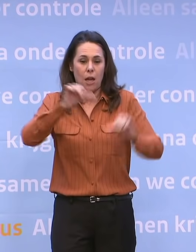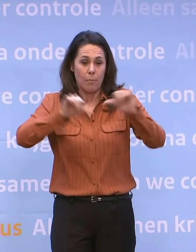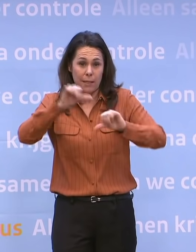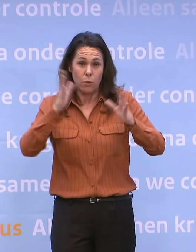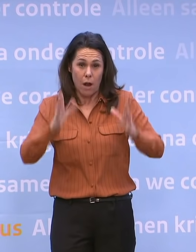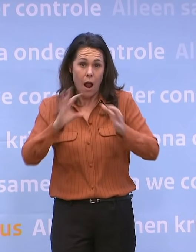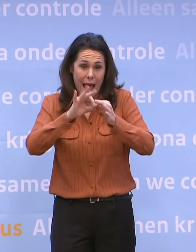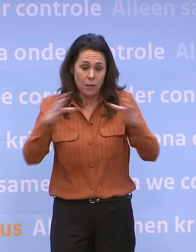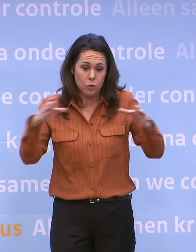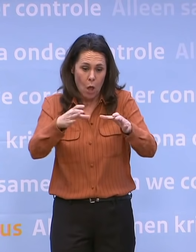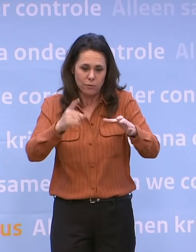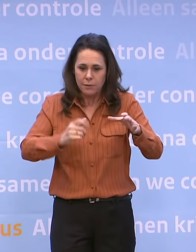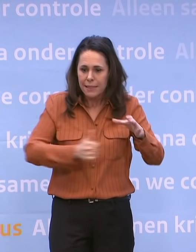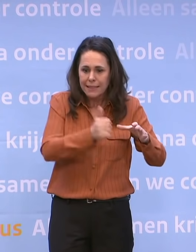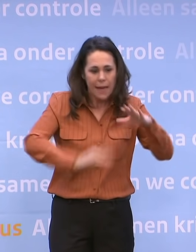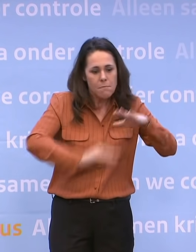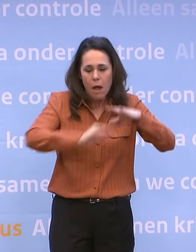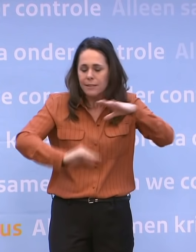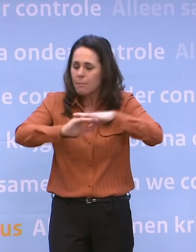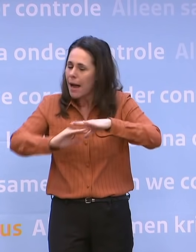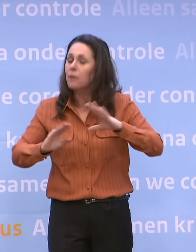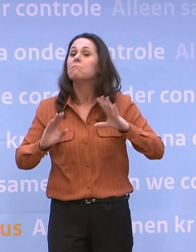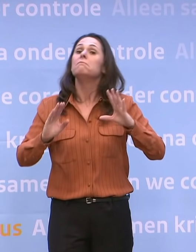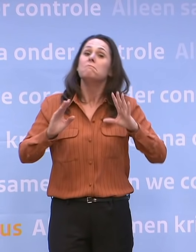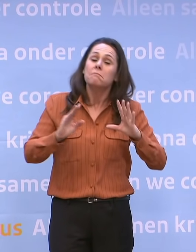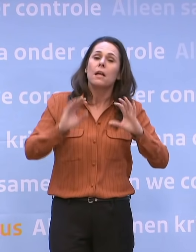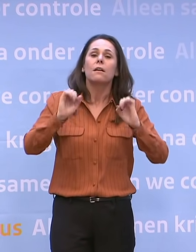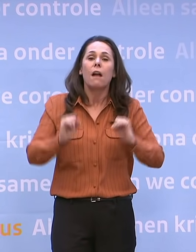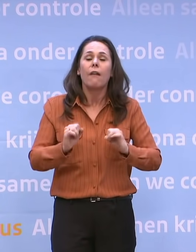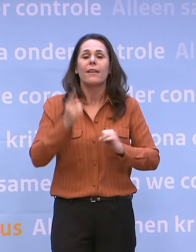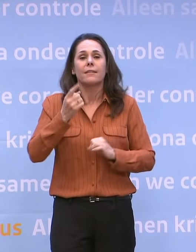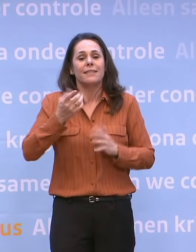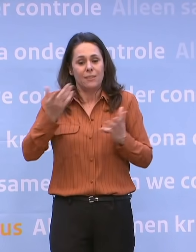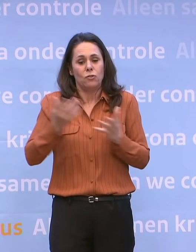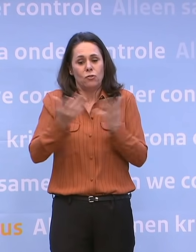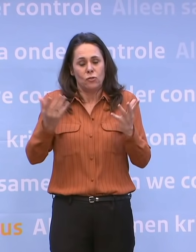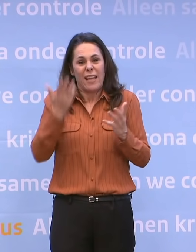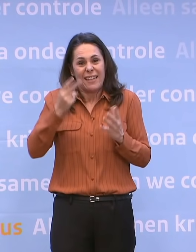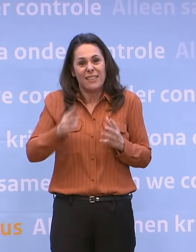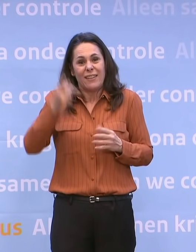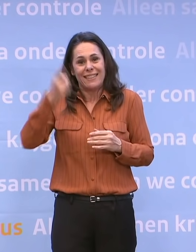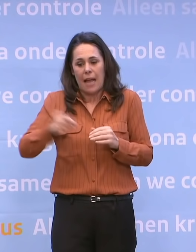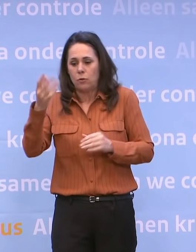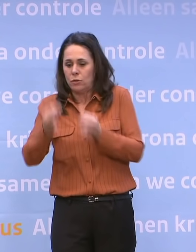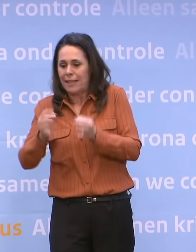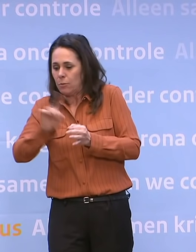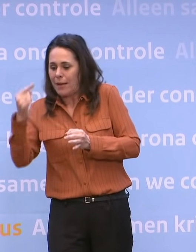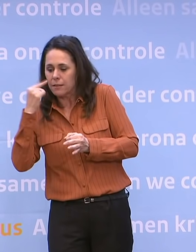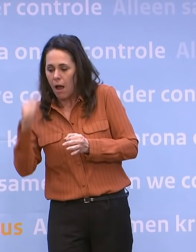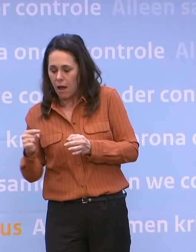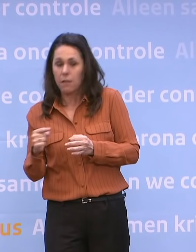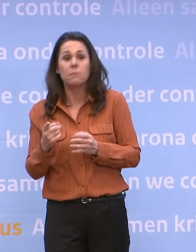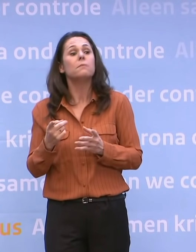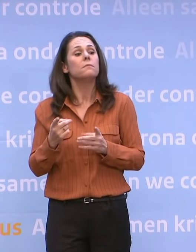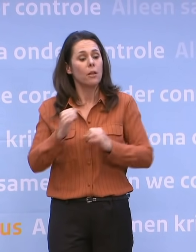inmiddels aangesloten. Als je die helemaal maximeert, dan zou je aan die 29.000 tests per dag moeten kunnen komen. Als daar ruimte in blijkt te zitten, dus weer voor andere sectoren,